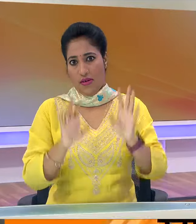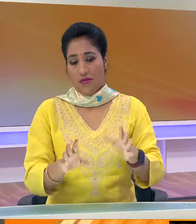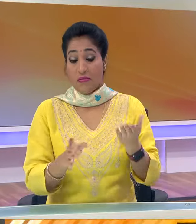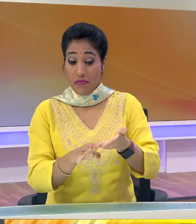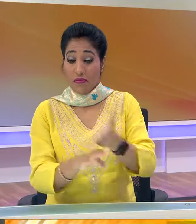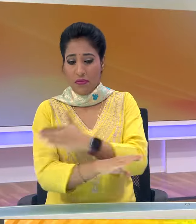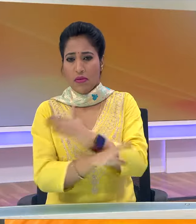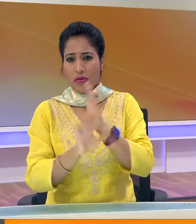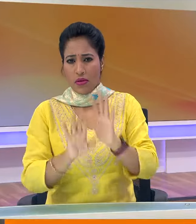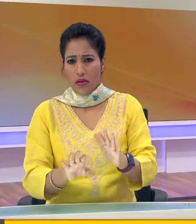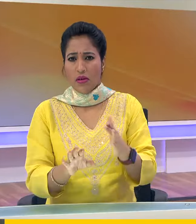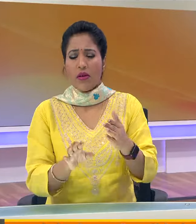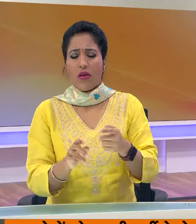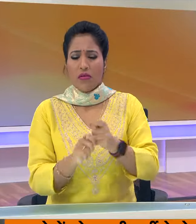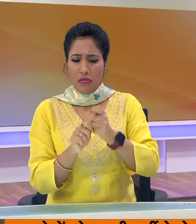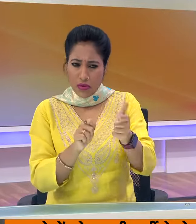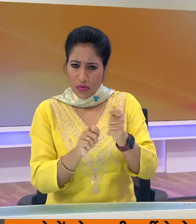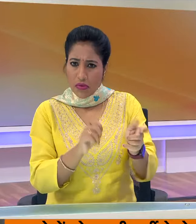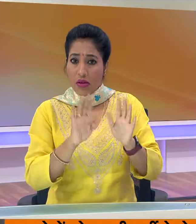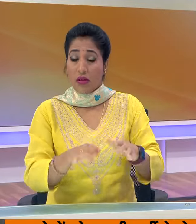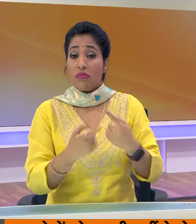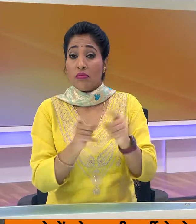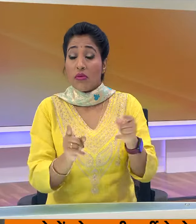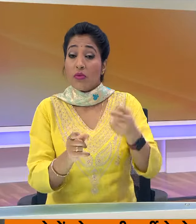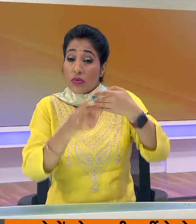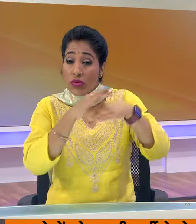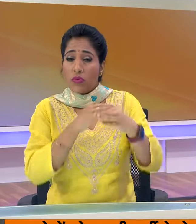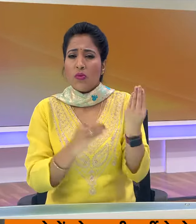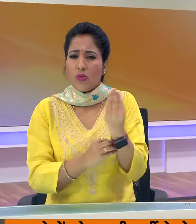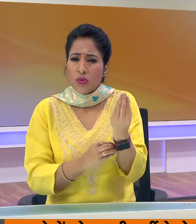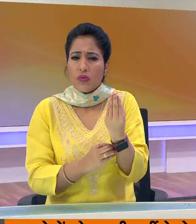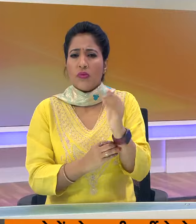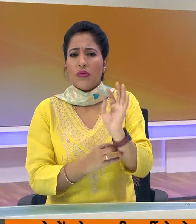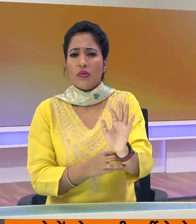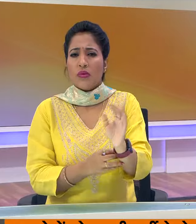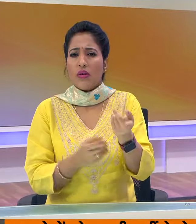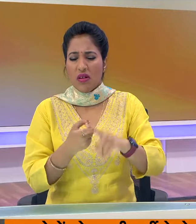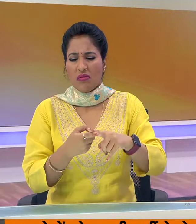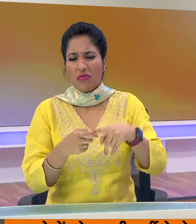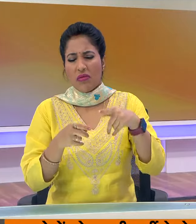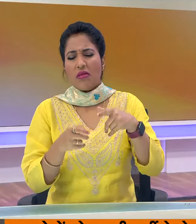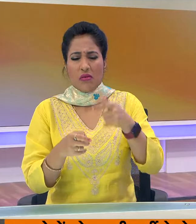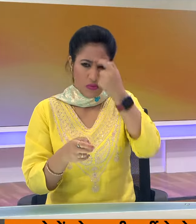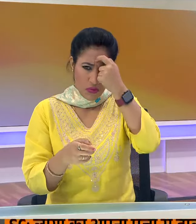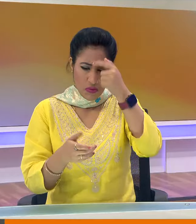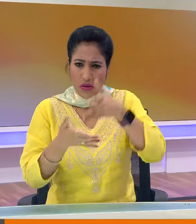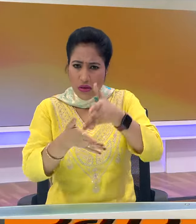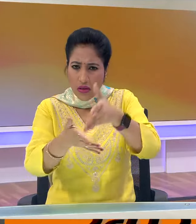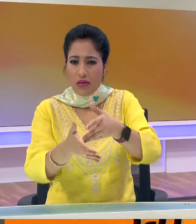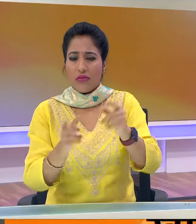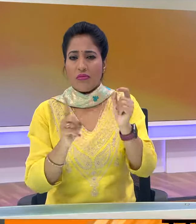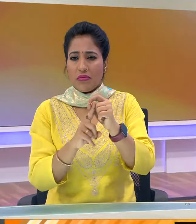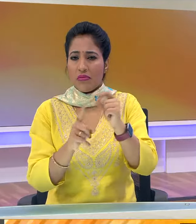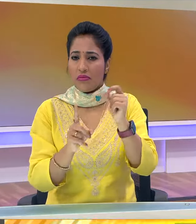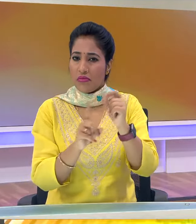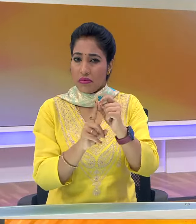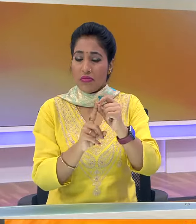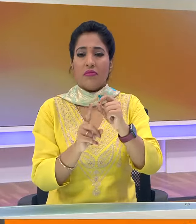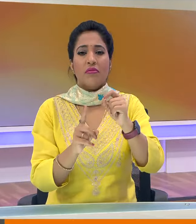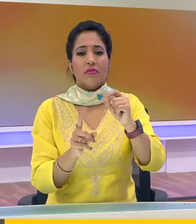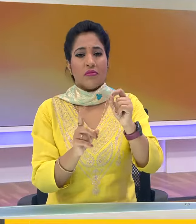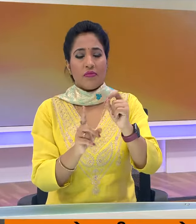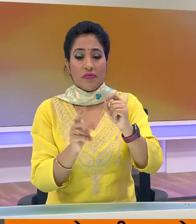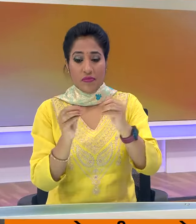भी आयुष्मान भवन देता है लेकिन उसमें कुछ जटिलता था, उसका BPL का कार्ड जिसको होगा, रेशन कार्ड जिसको